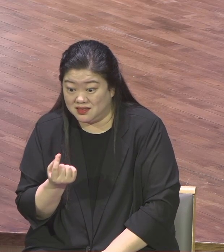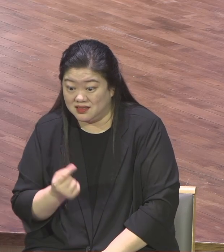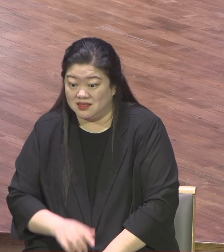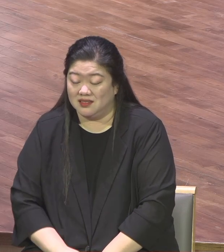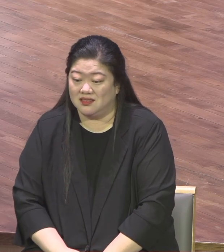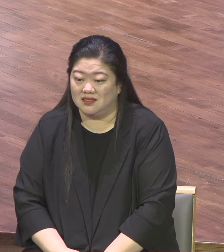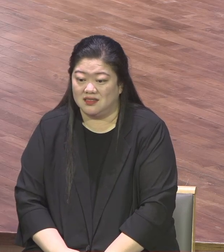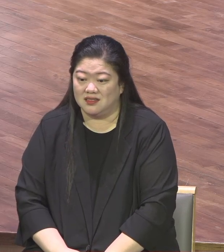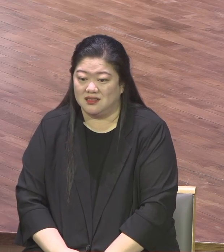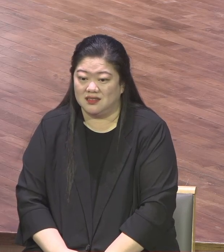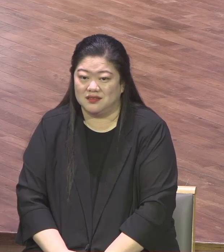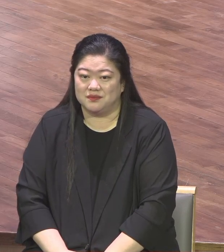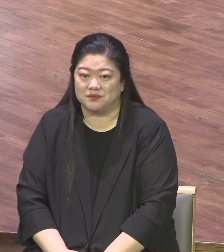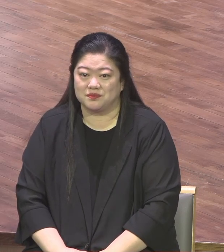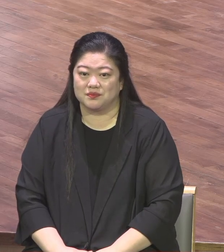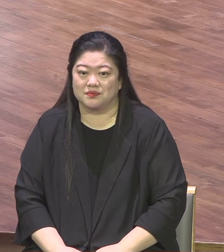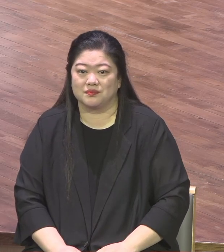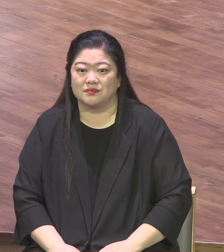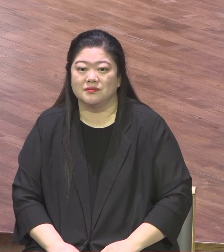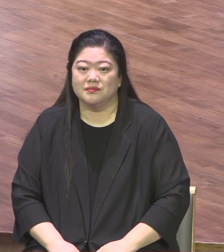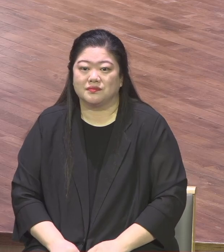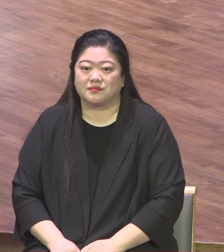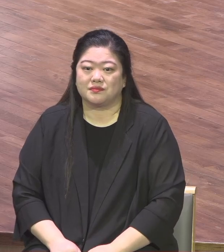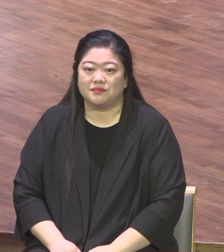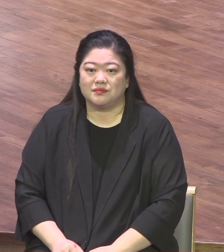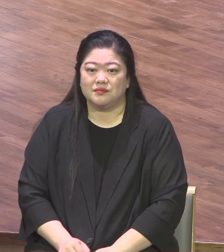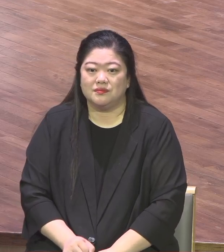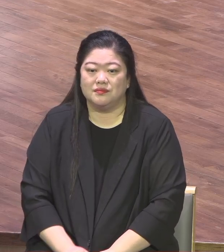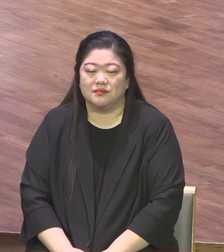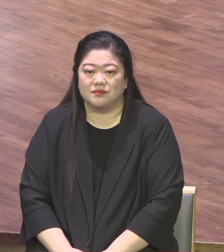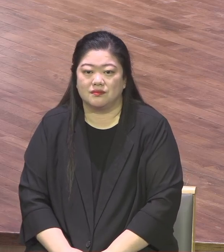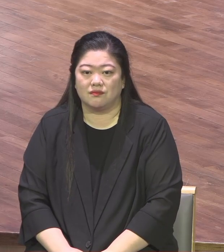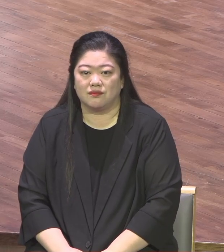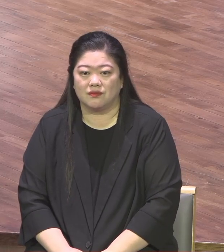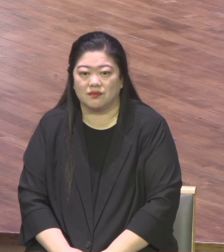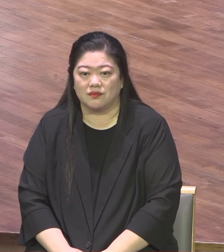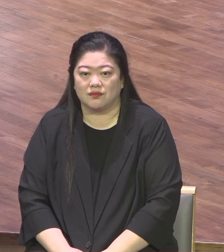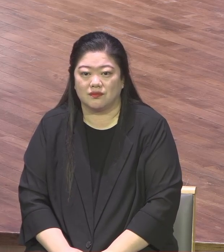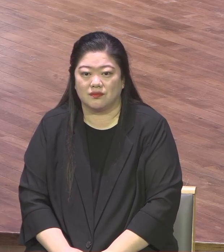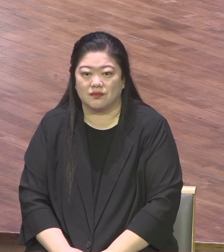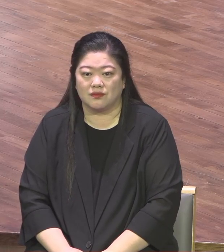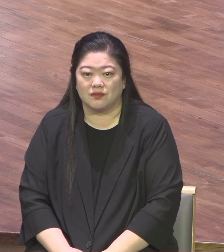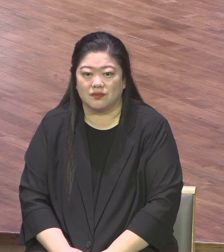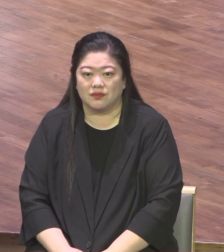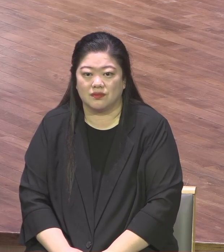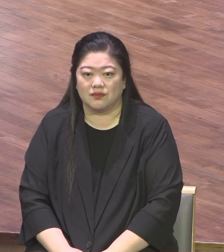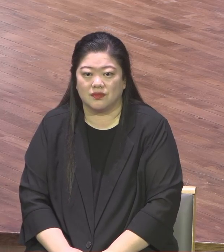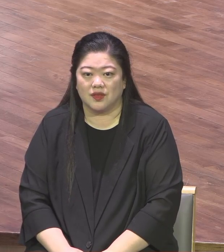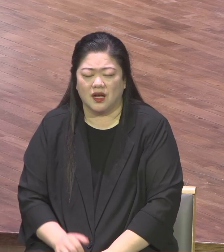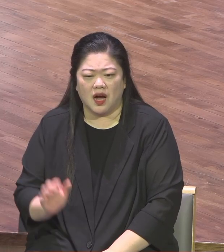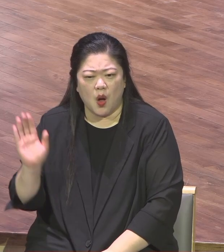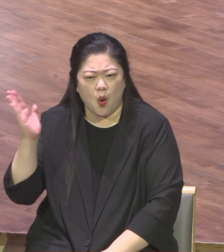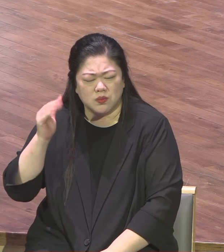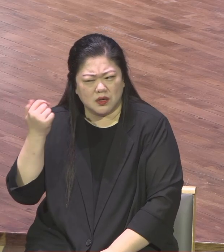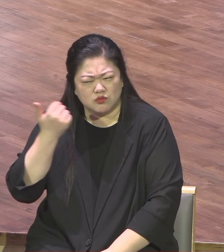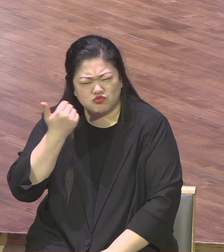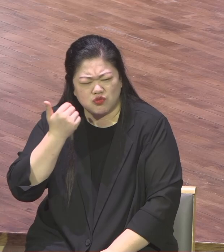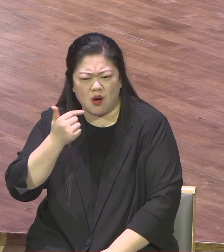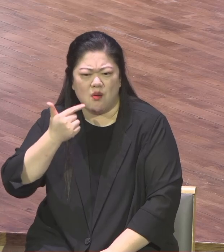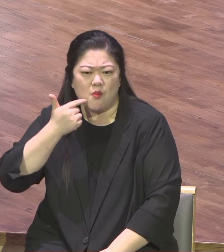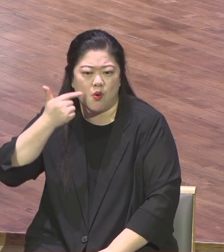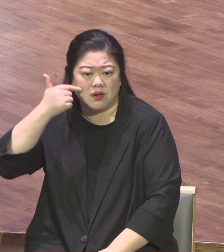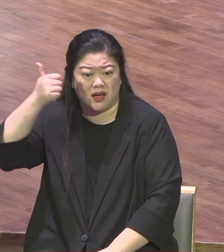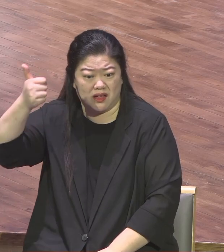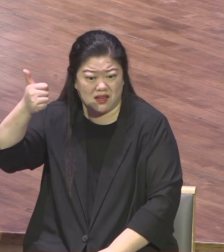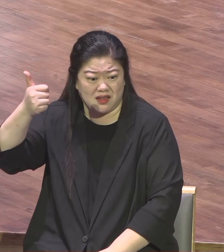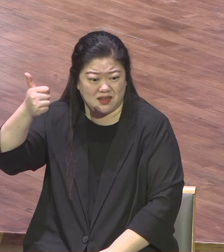뭐 민족 운동한다는 목사 하나가 뭐 다 간 너무 요즘 뭐 힘이 다 빠져 누가 말 안 할게. 힘이 다 빠져